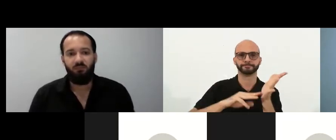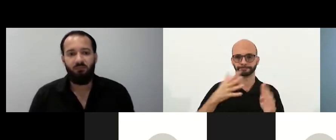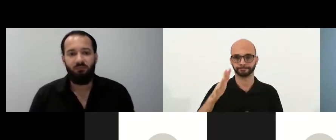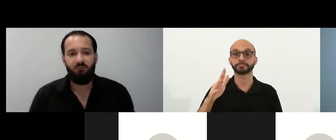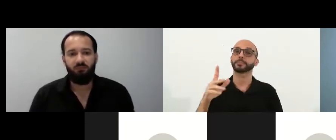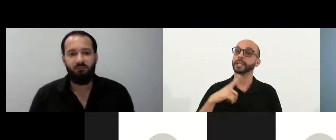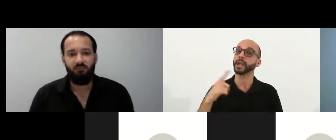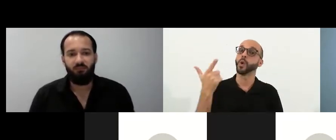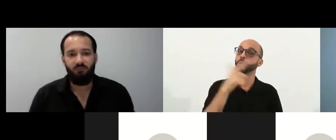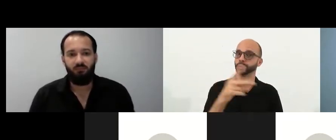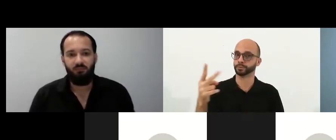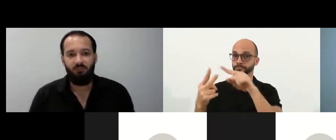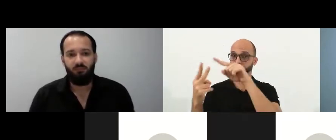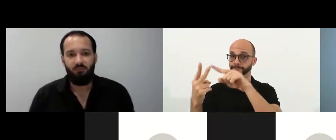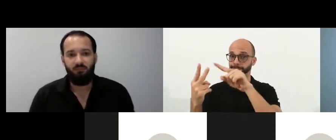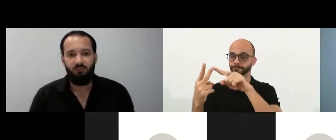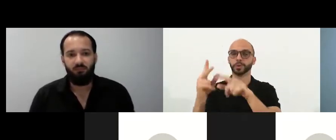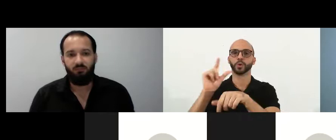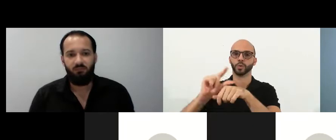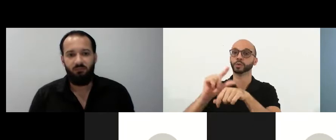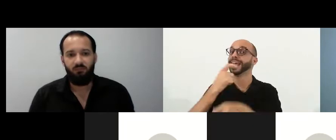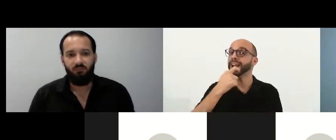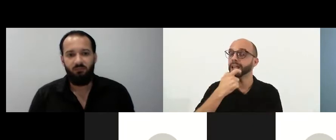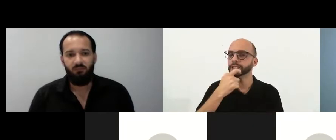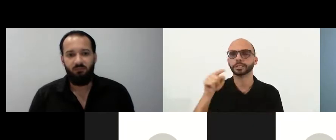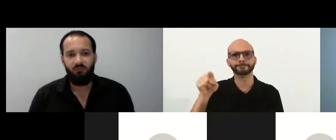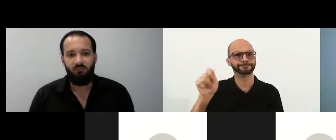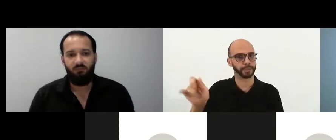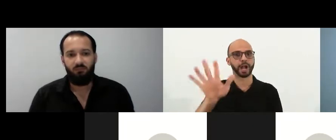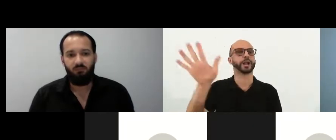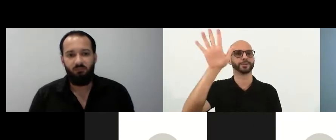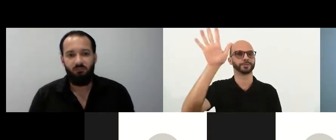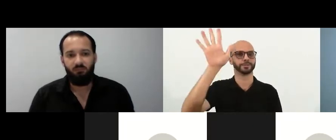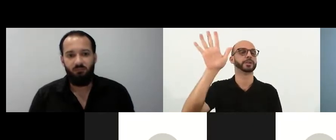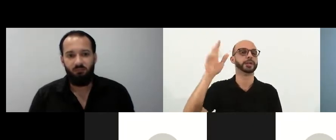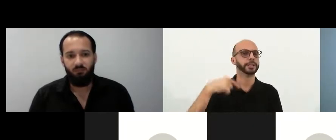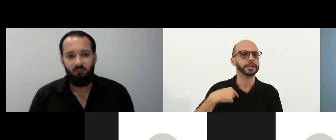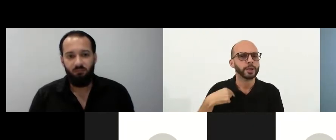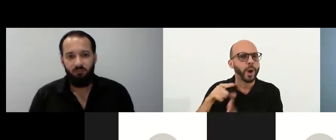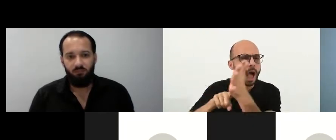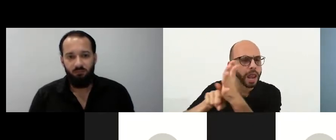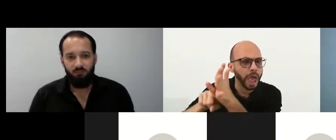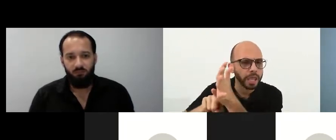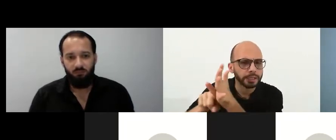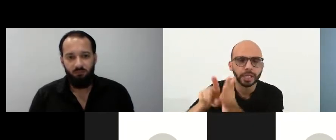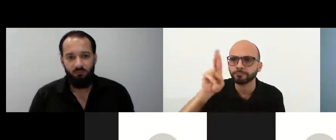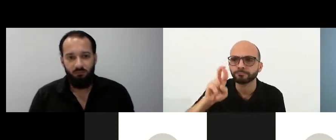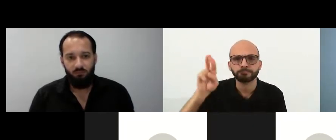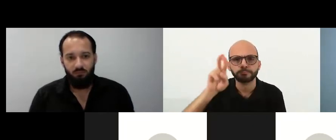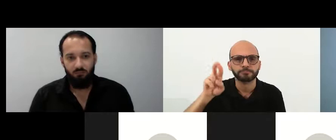várias atividades, tem didática, tem metodologia. E o segundo curso de inglês, mas esse já é um pouco mais